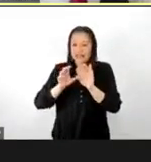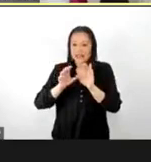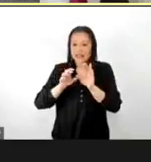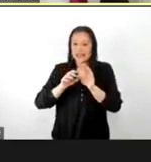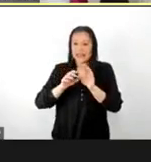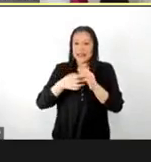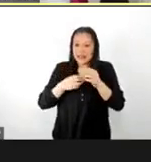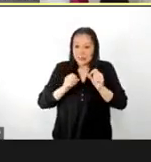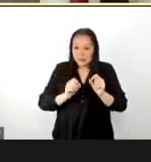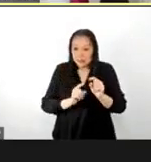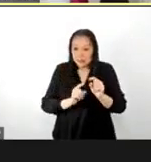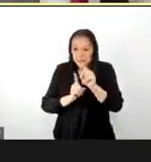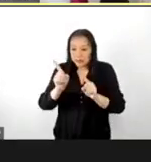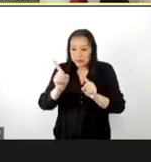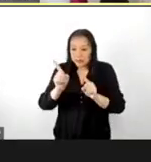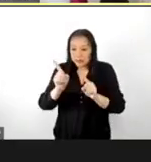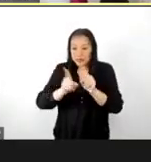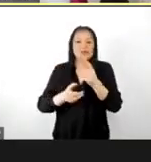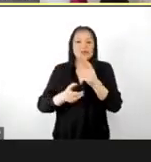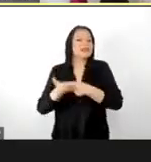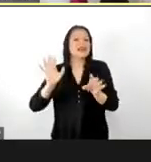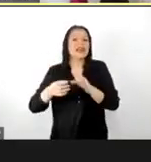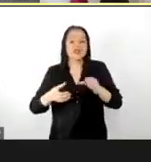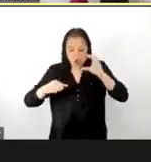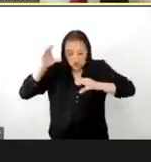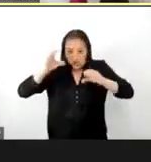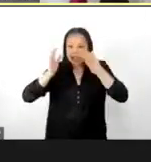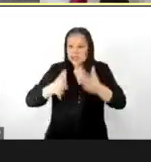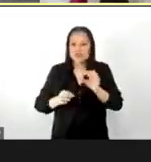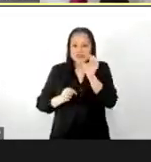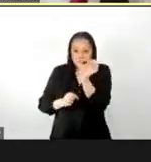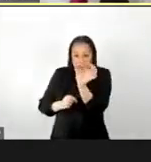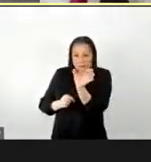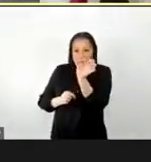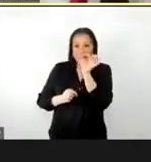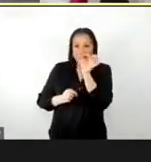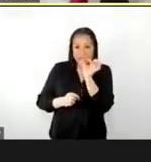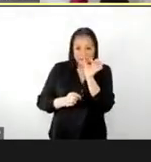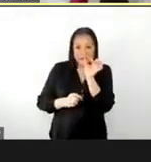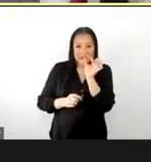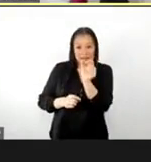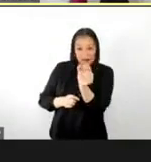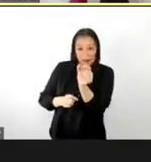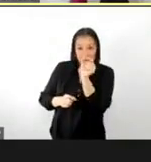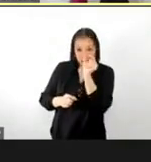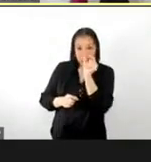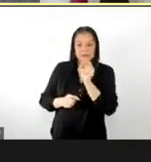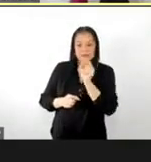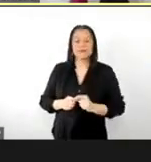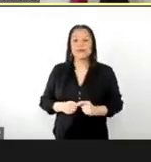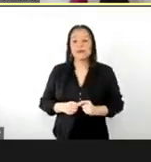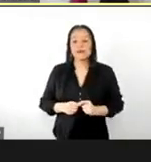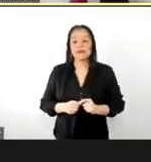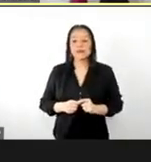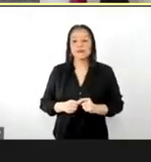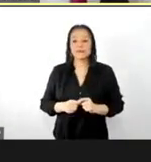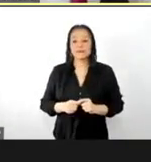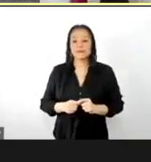fabrica espigas. Entonces, lo que han hecho los científicos es sacar este pedacito nada más del virus. Lo han